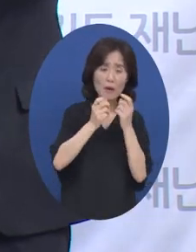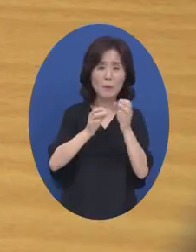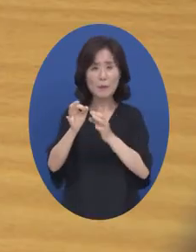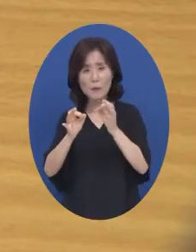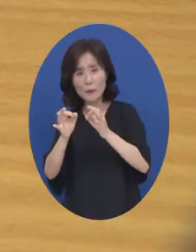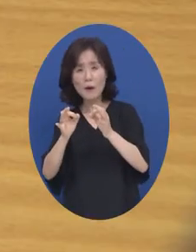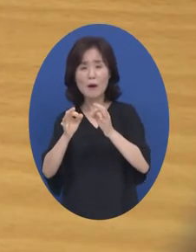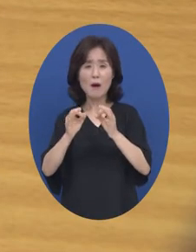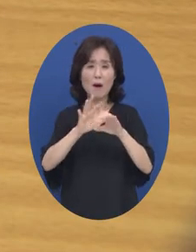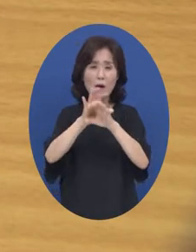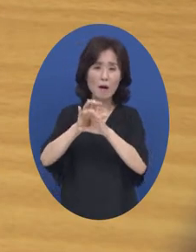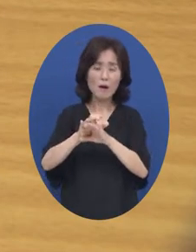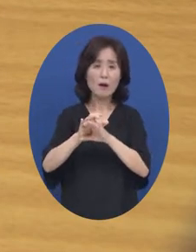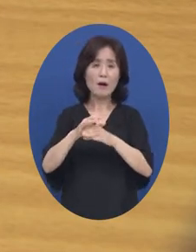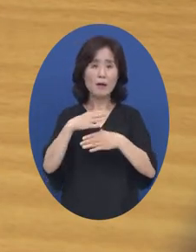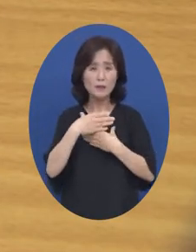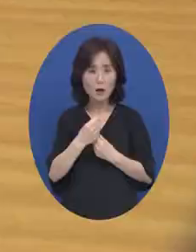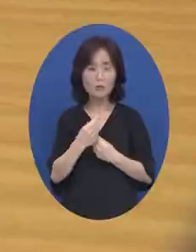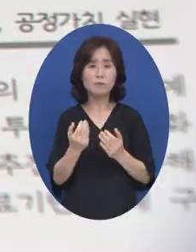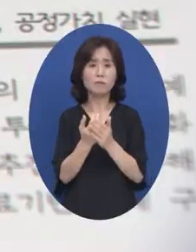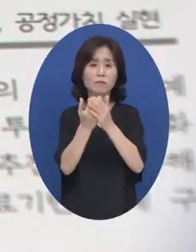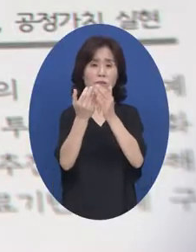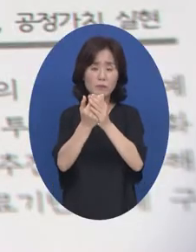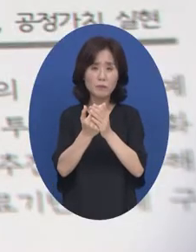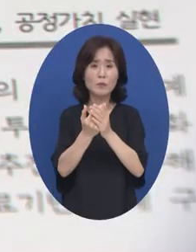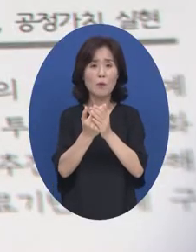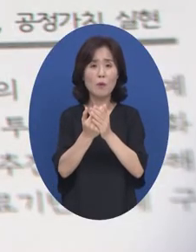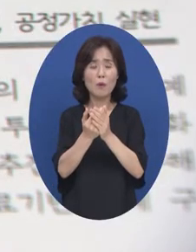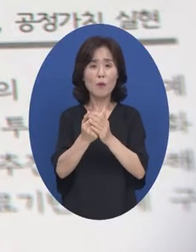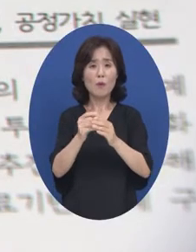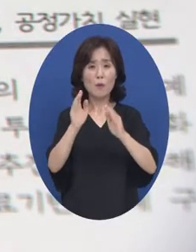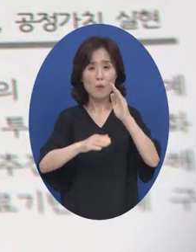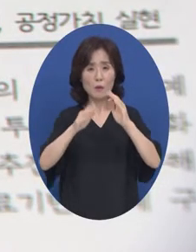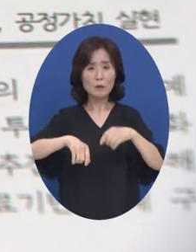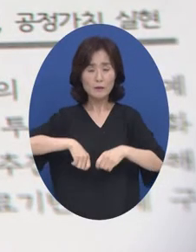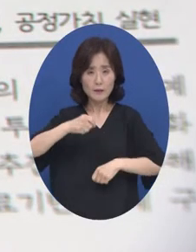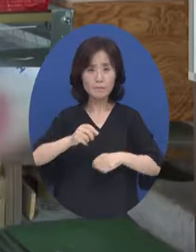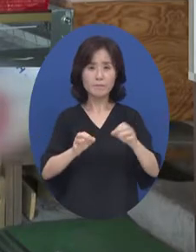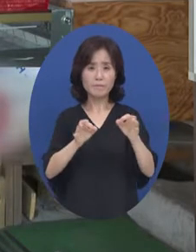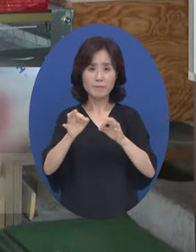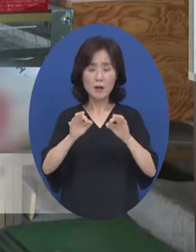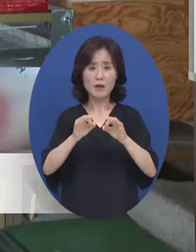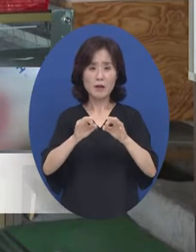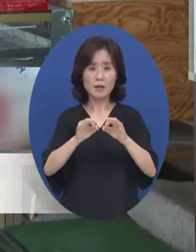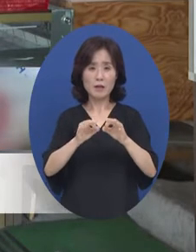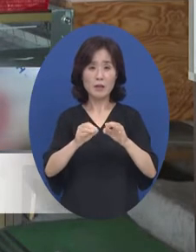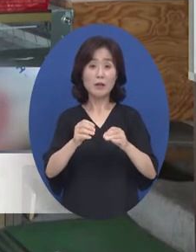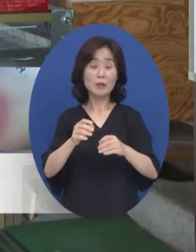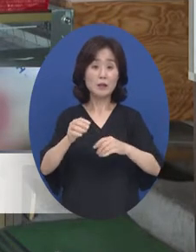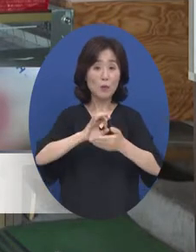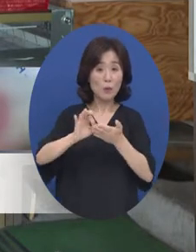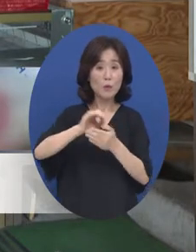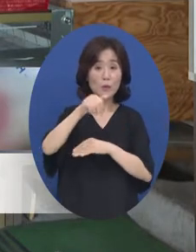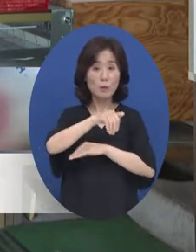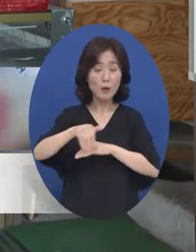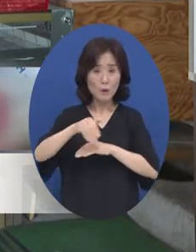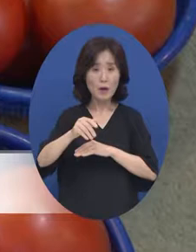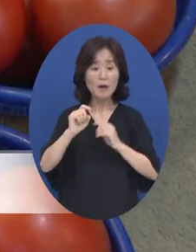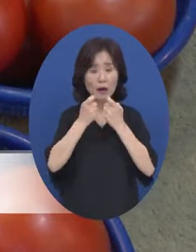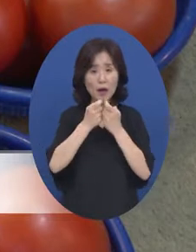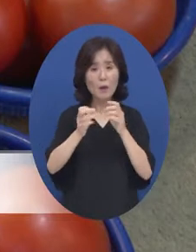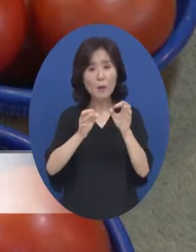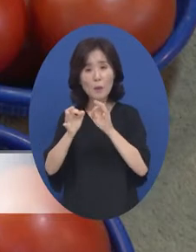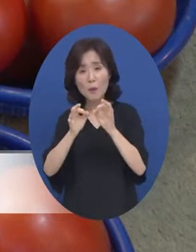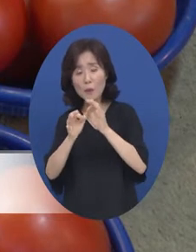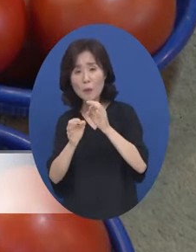확충, 도민 교통복지 증진, 공정한 경제 실현에 방점이 찍혔습니다. 먼저 지역경제 모세 혈관을 활성화해